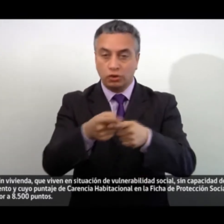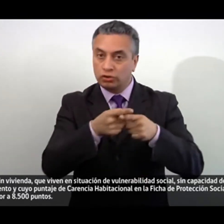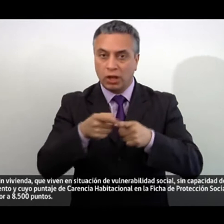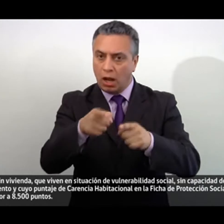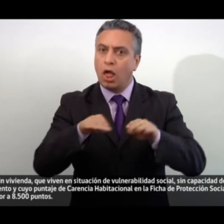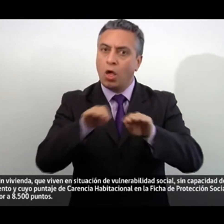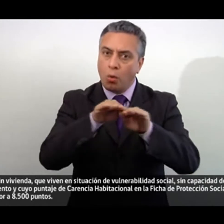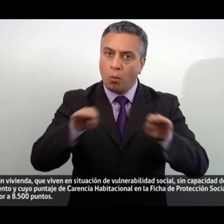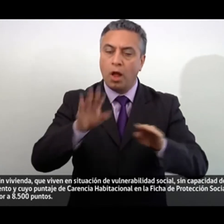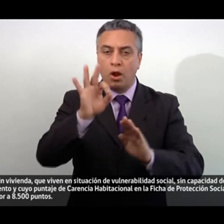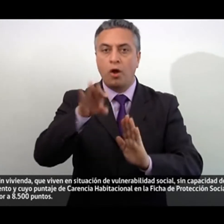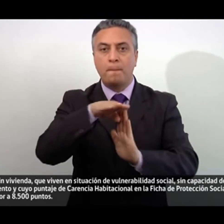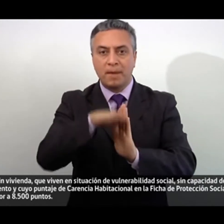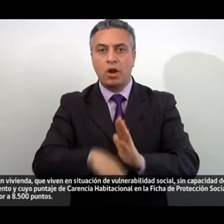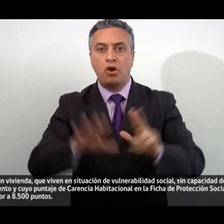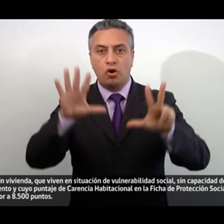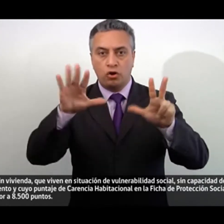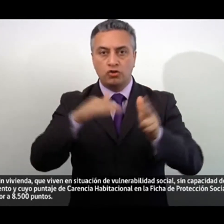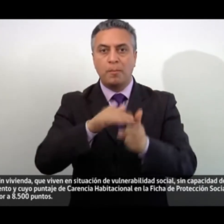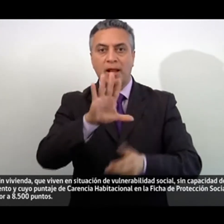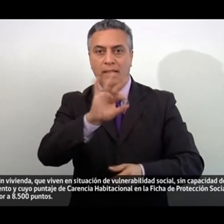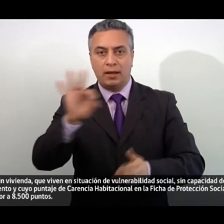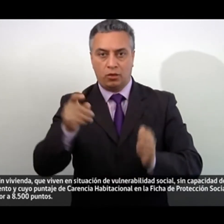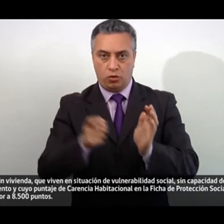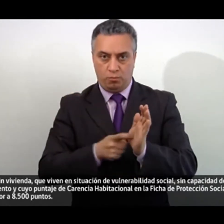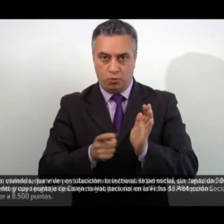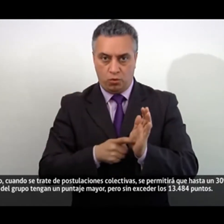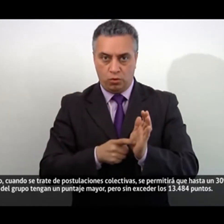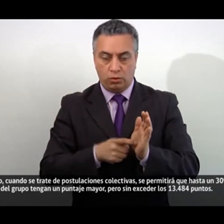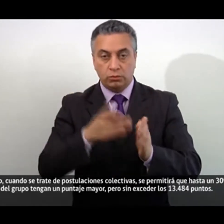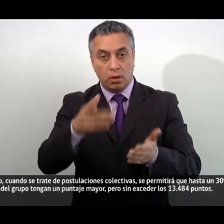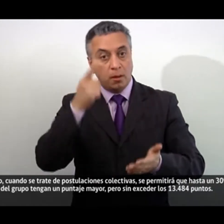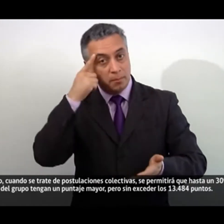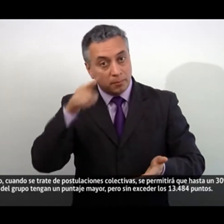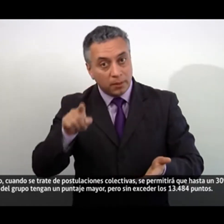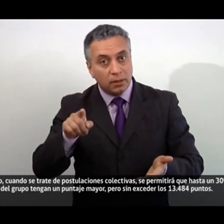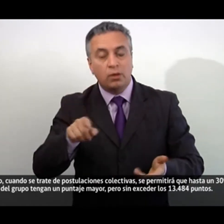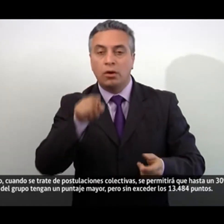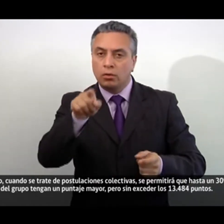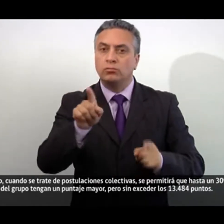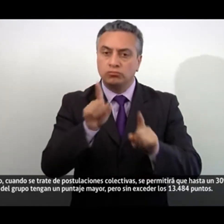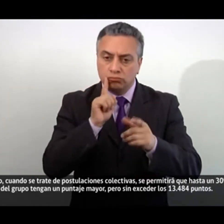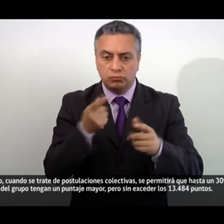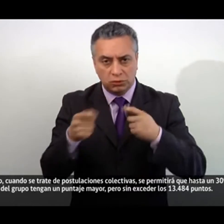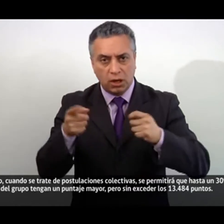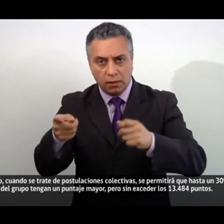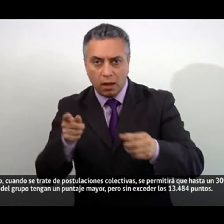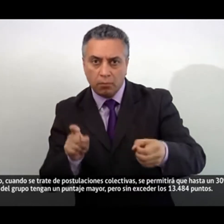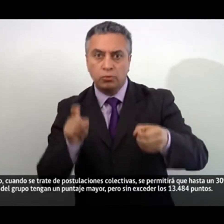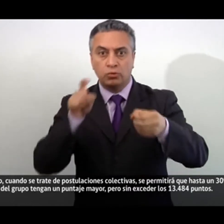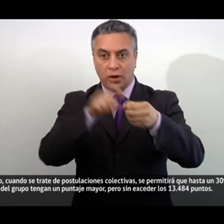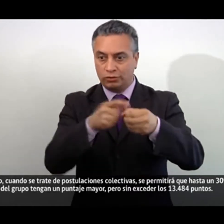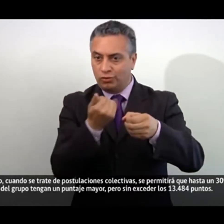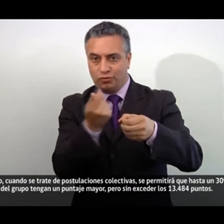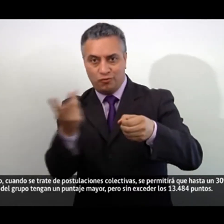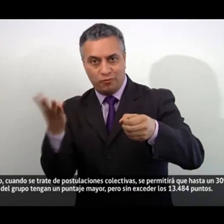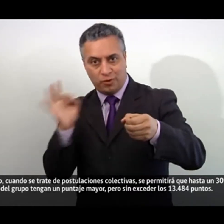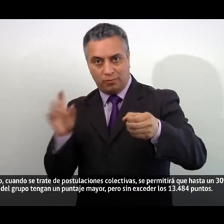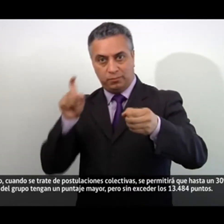igual o menor a 8.500 puntos. Sin embargo, cuando se trate de postulaciones colectivas, se permitirá que hasta